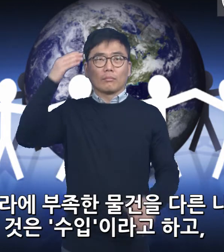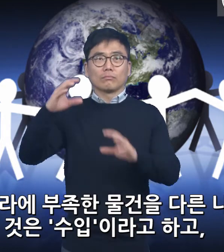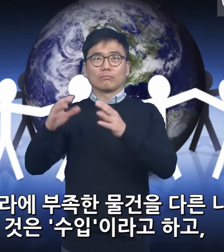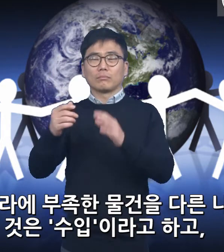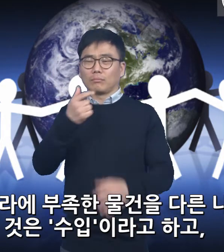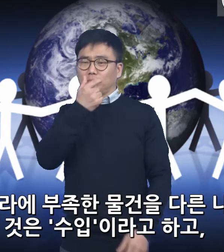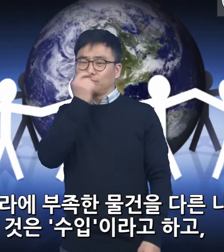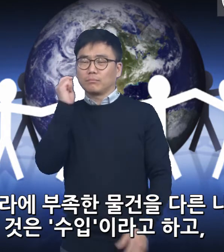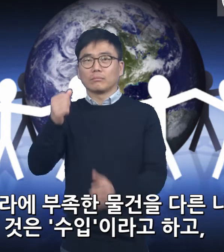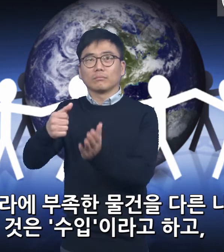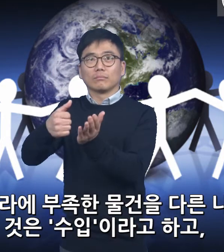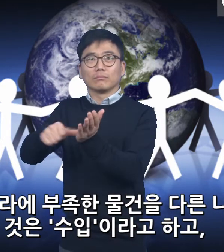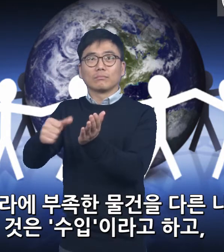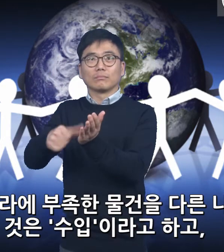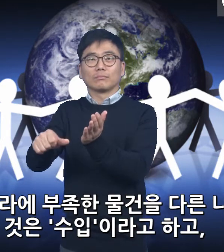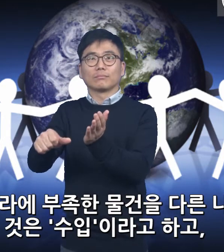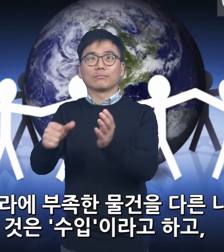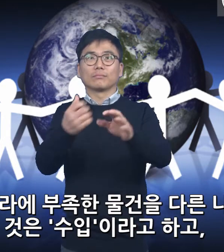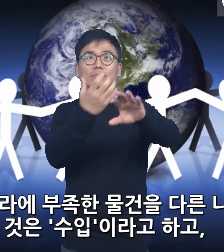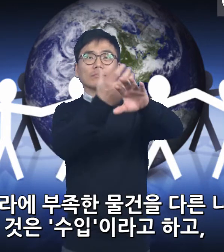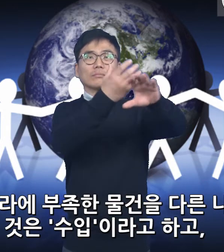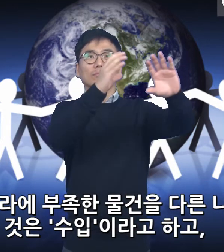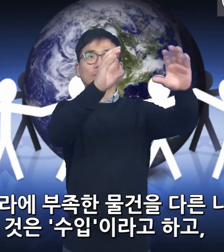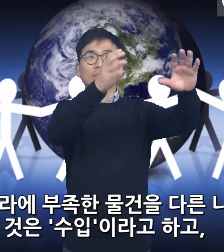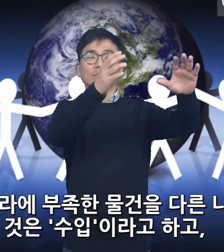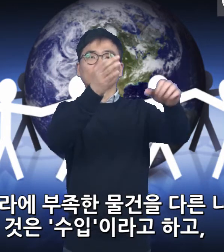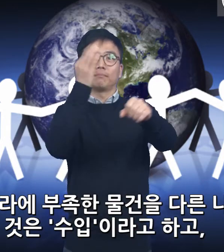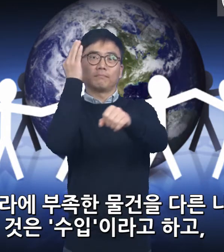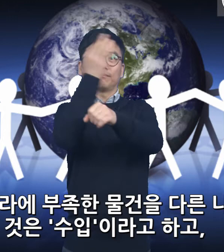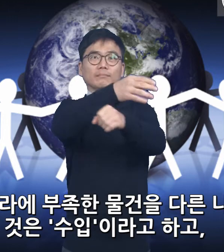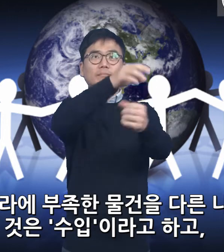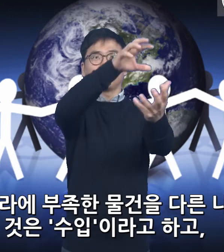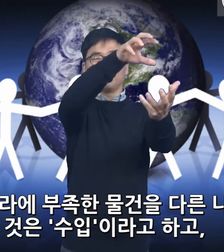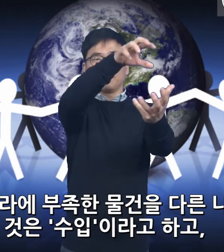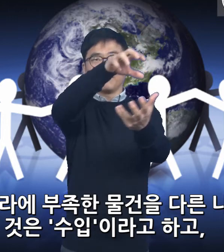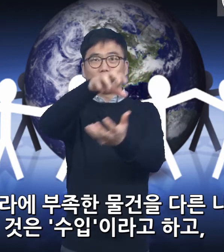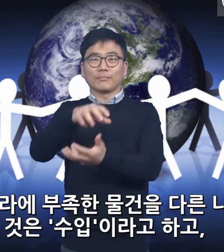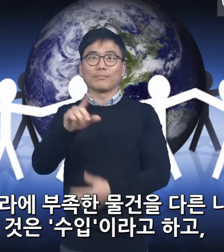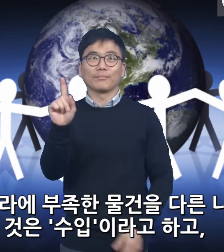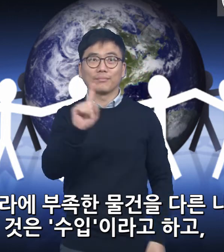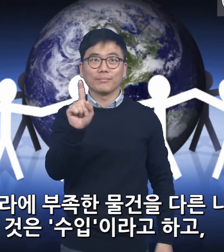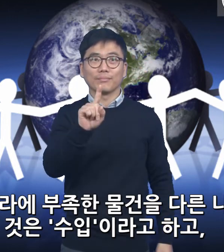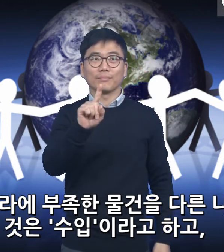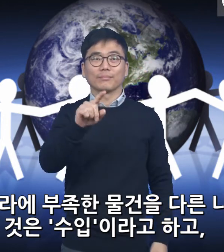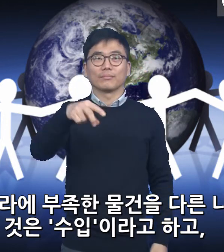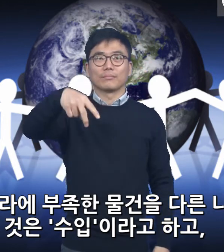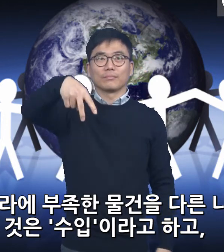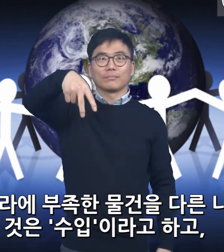우리나라의 부족한 물건을 다른 나라에서 사오는 것은